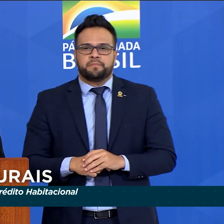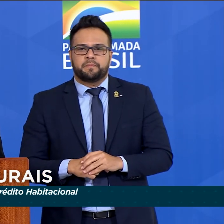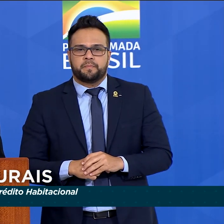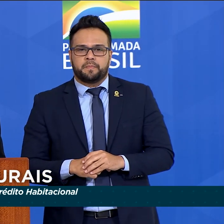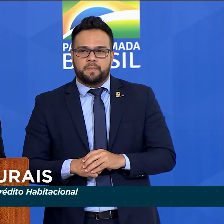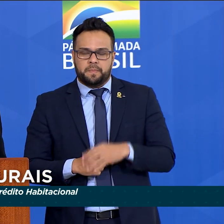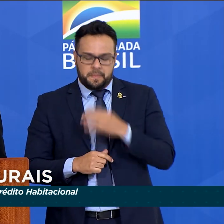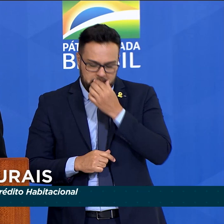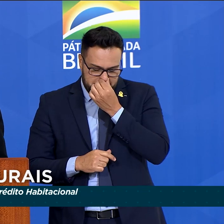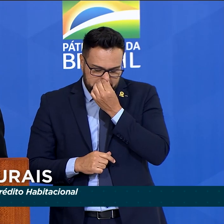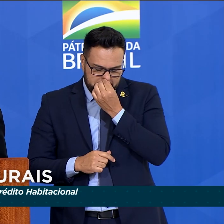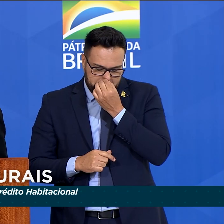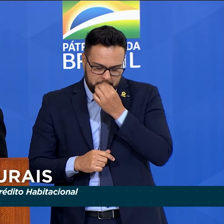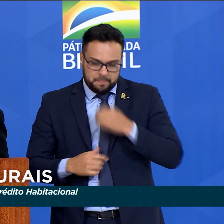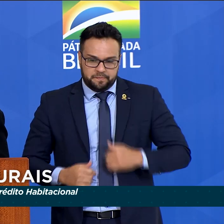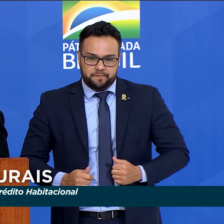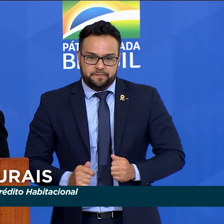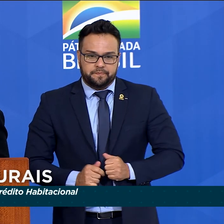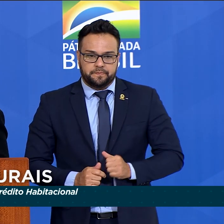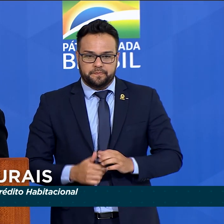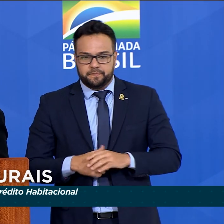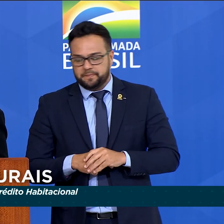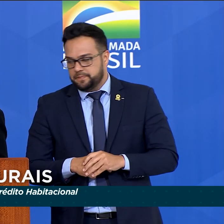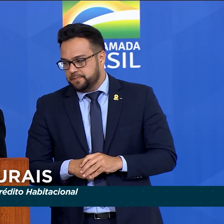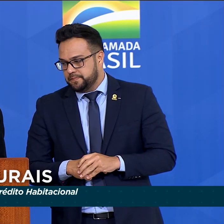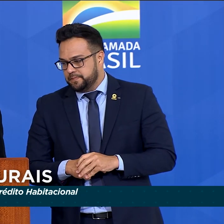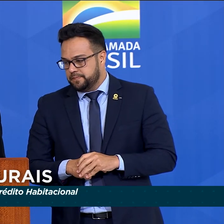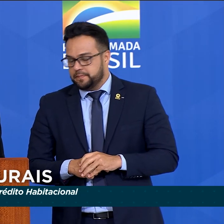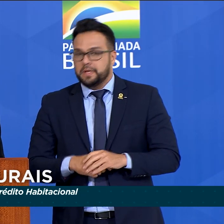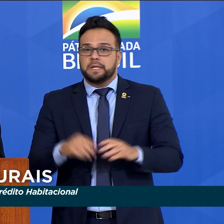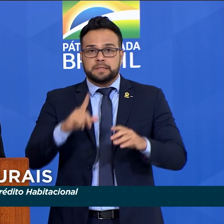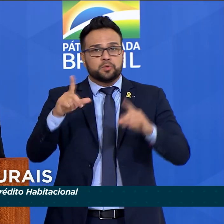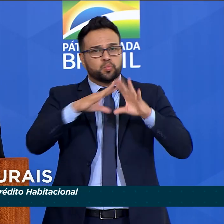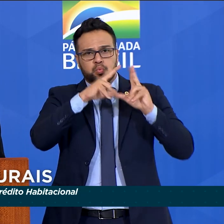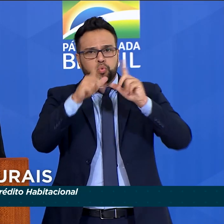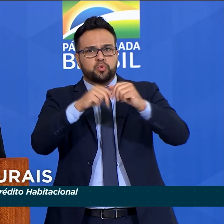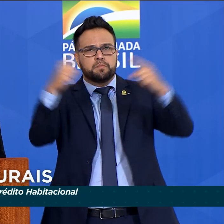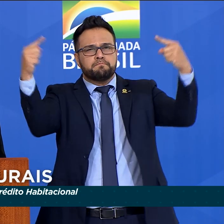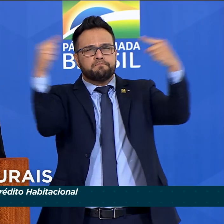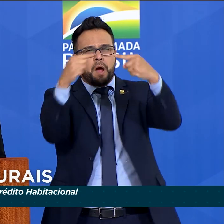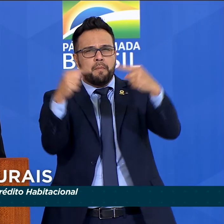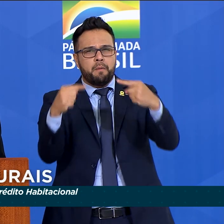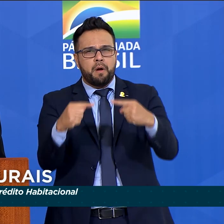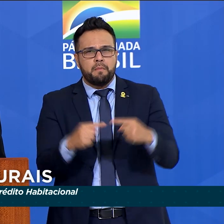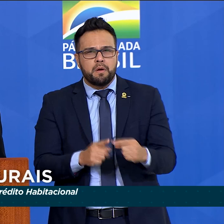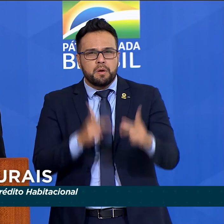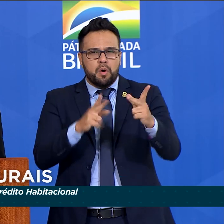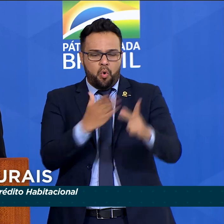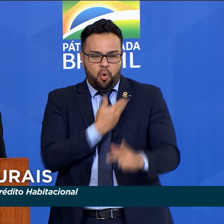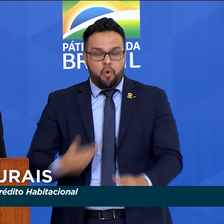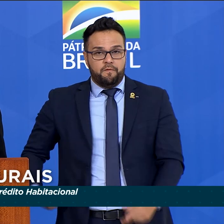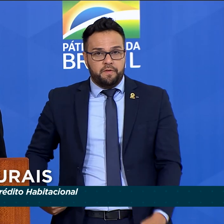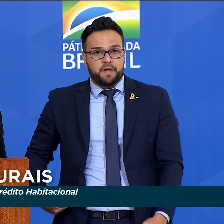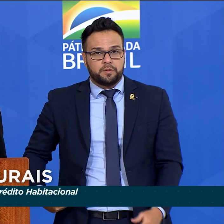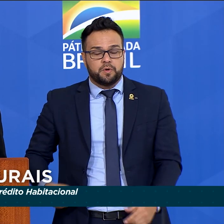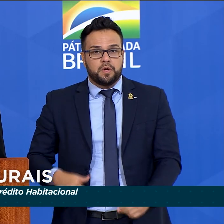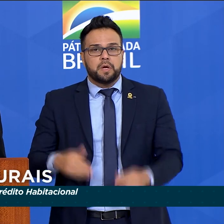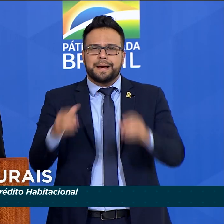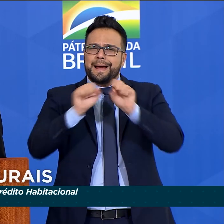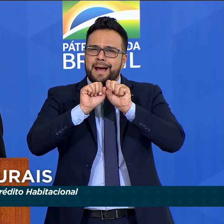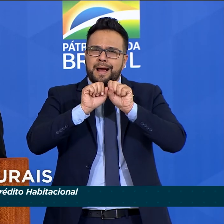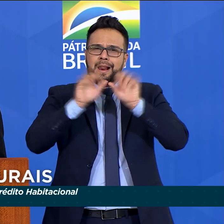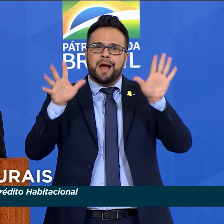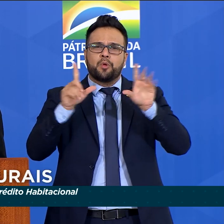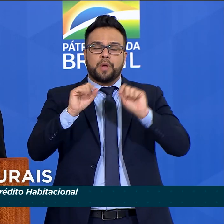Essa regulamentação, senhor presidente, está alinhada com tudo que o governo pensa, ela deixa clara que os assentados é que são